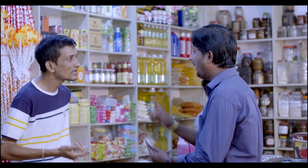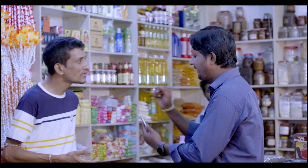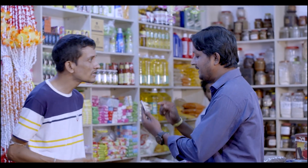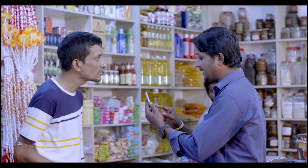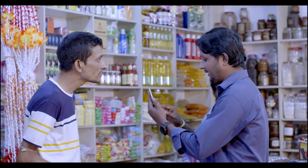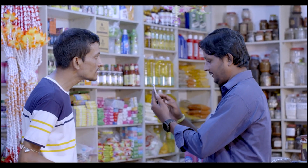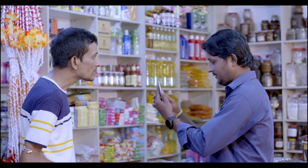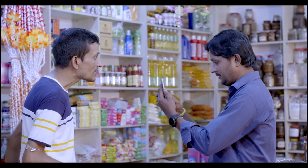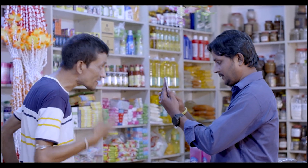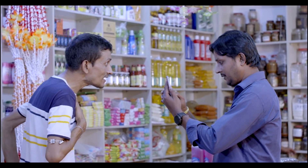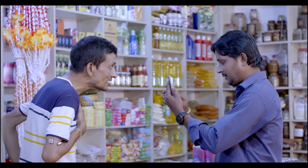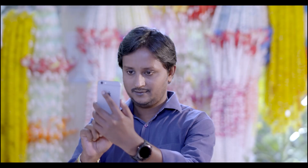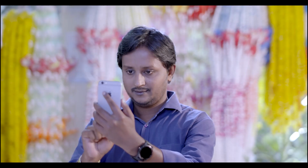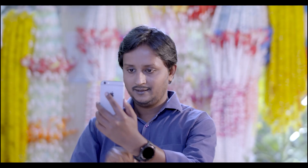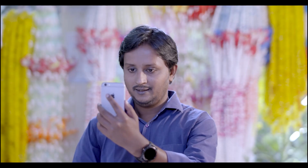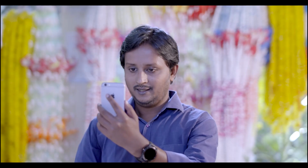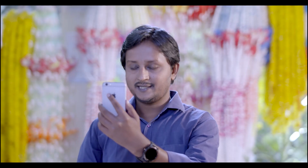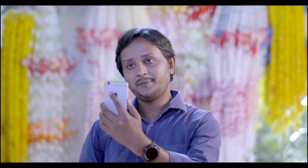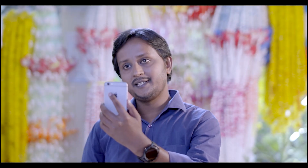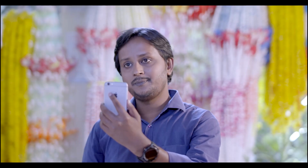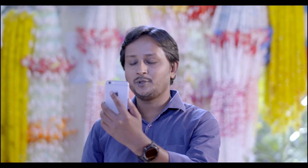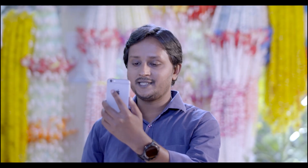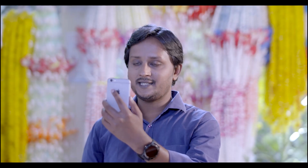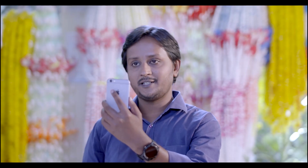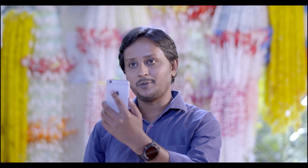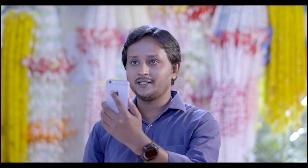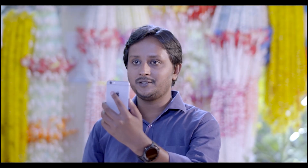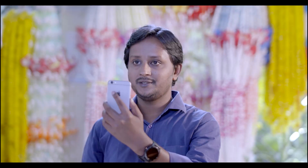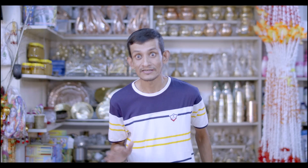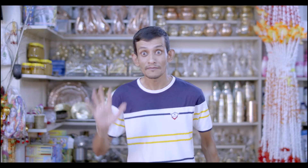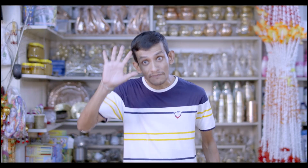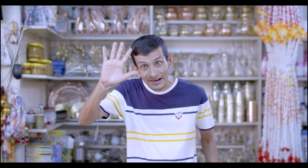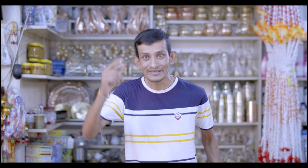আপনি কি চান? হ্যাঁ, আচ্ছা আপনি কি বলতে চাচ্ছেন একটু বলেন তো। পা